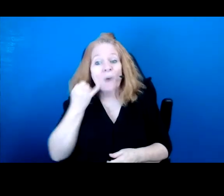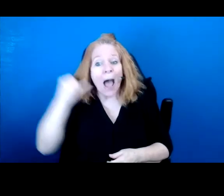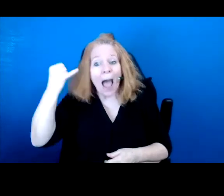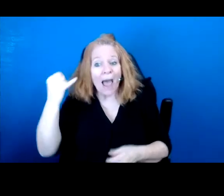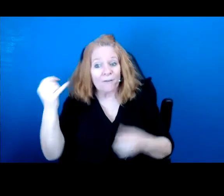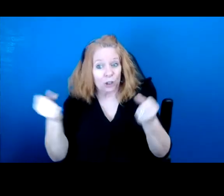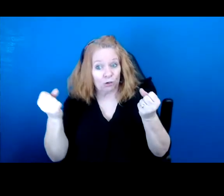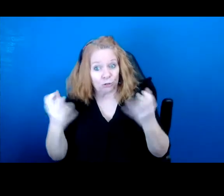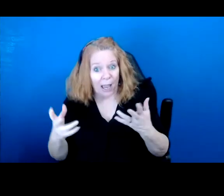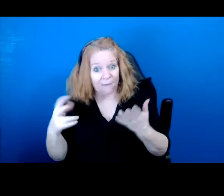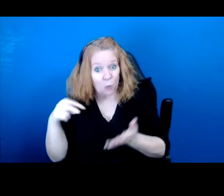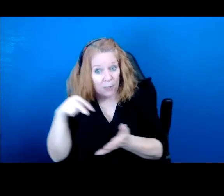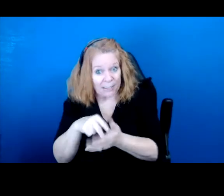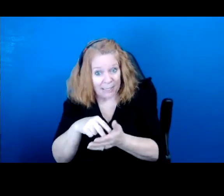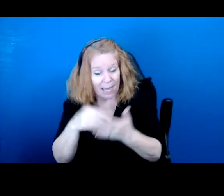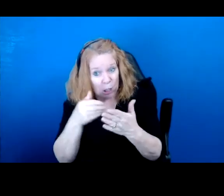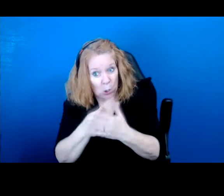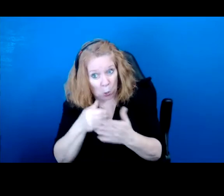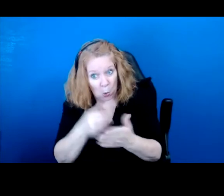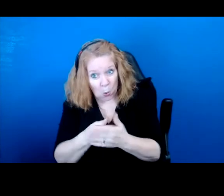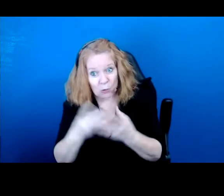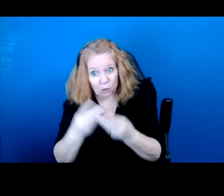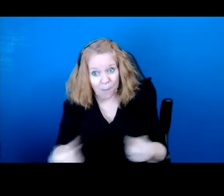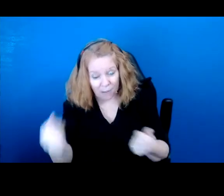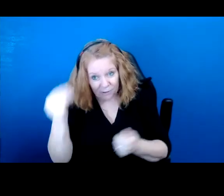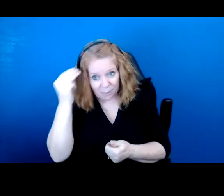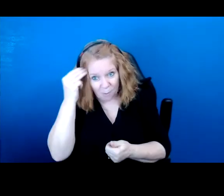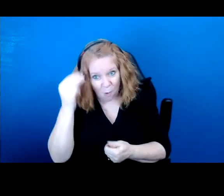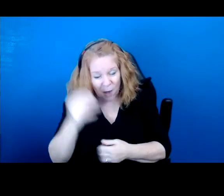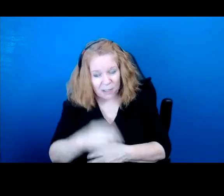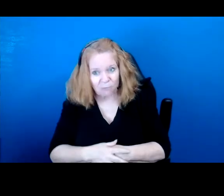y el conductor estaba al lado de maurice